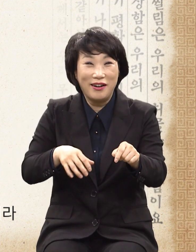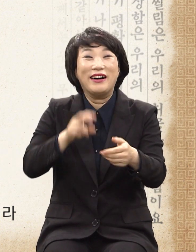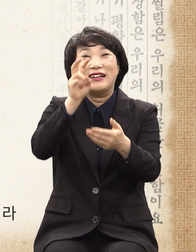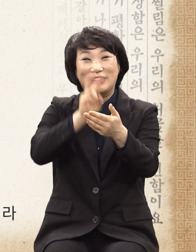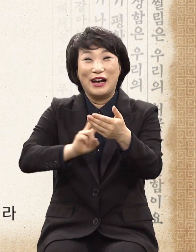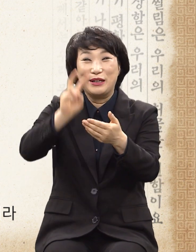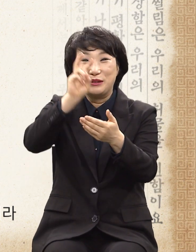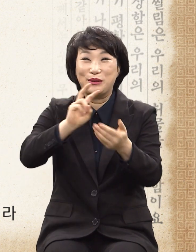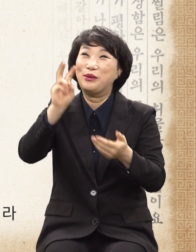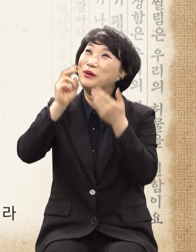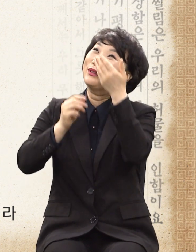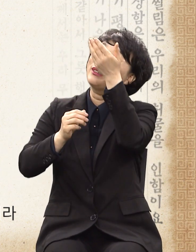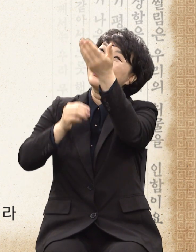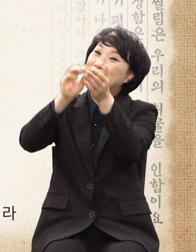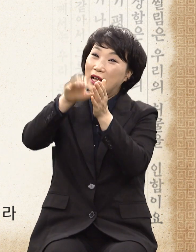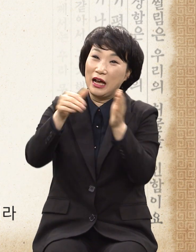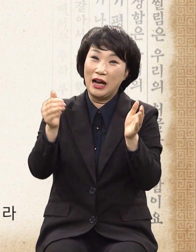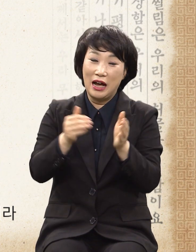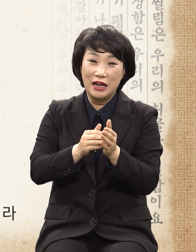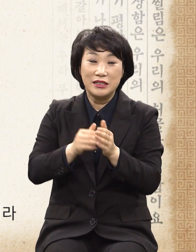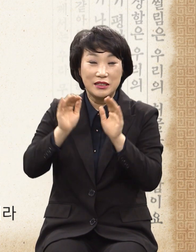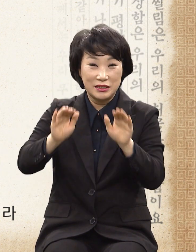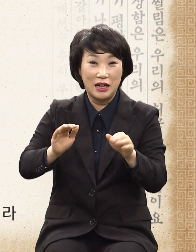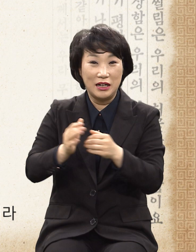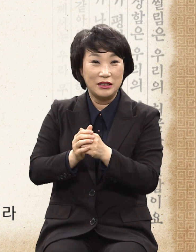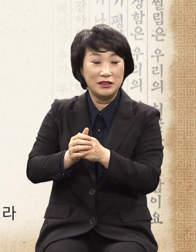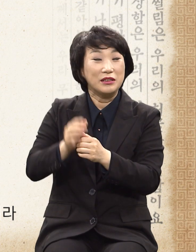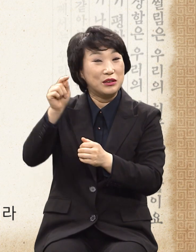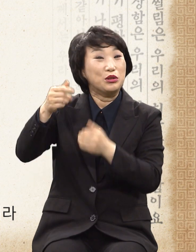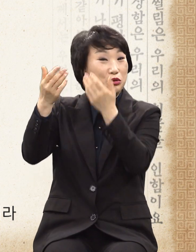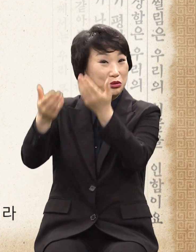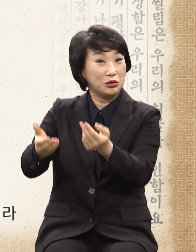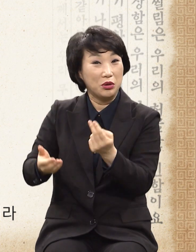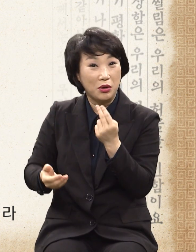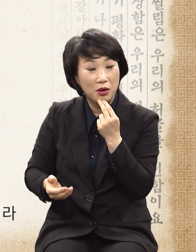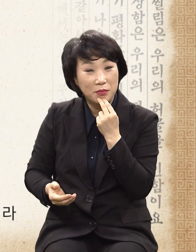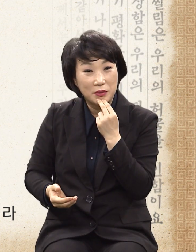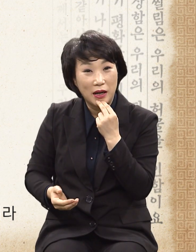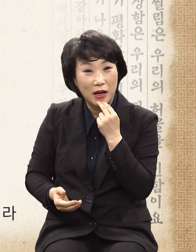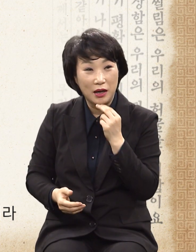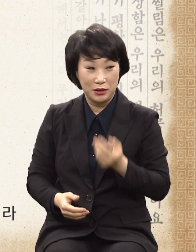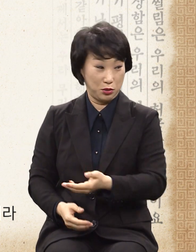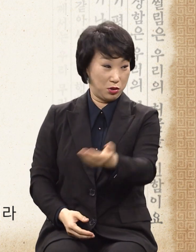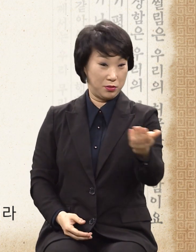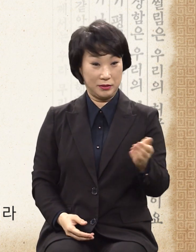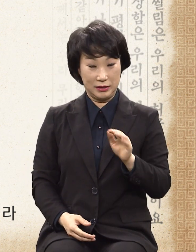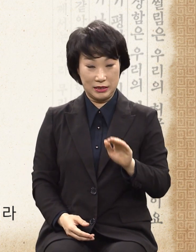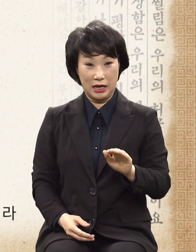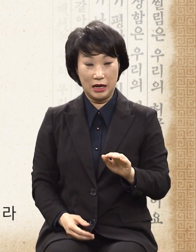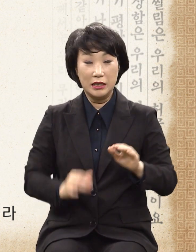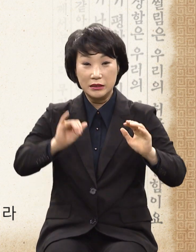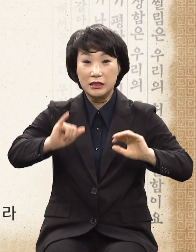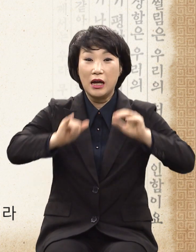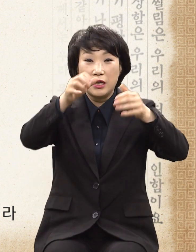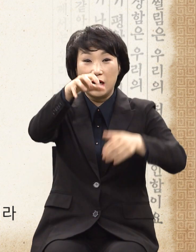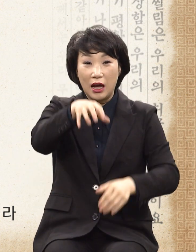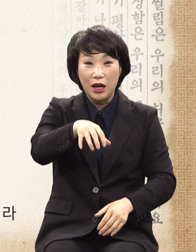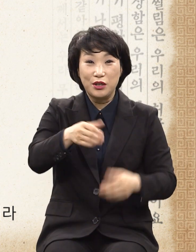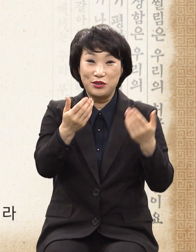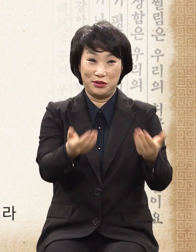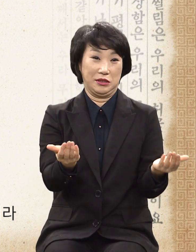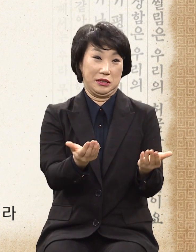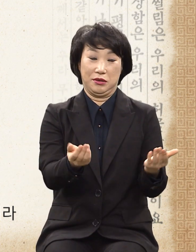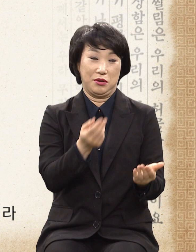찬송을 하시게까지 그로 쉬지 못하게 하라. 어떻든 이 세상은 쉬는